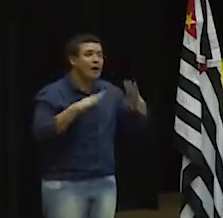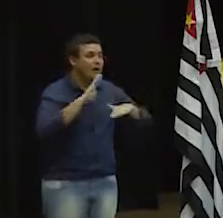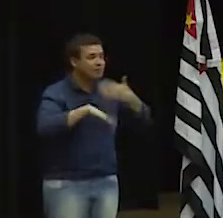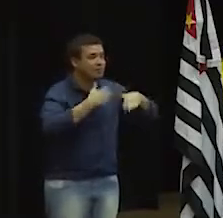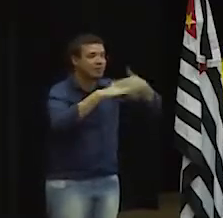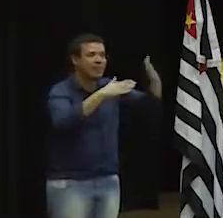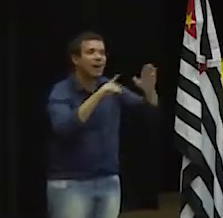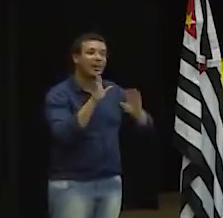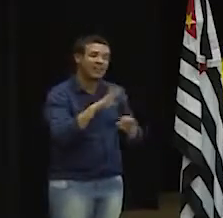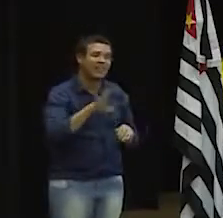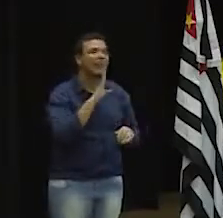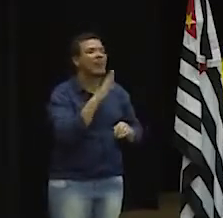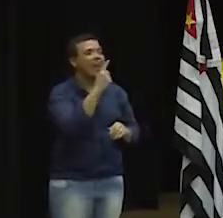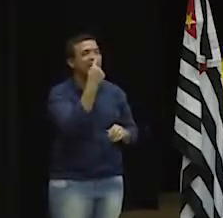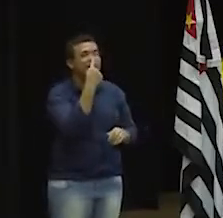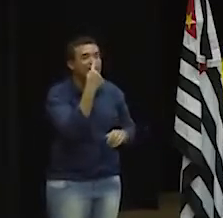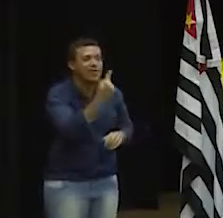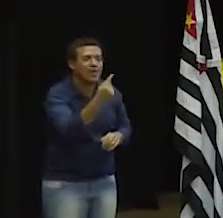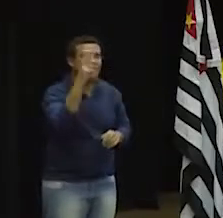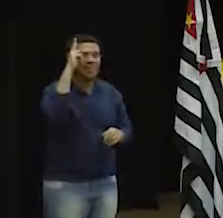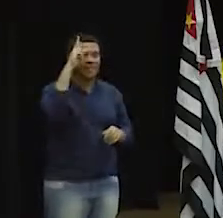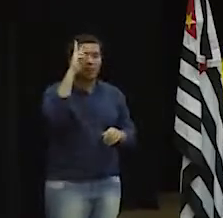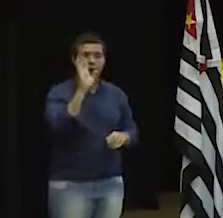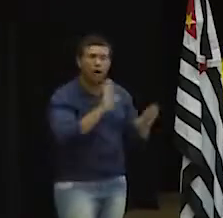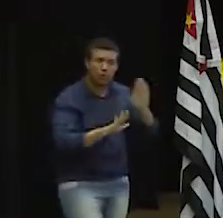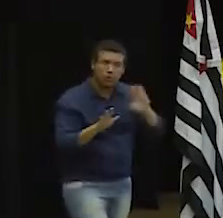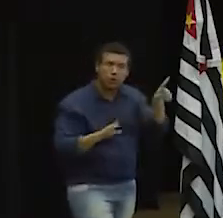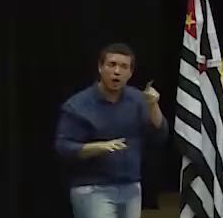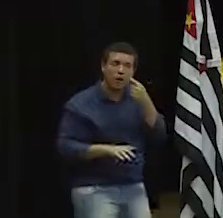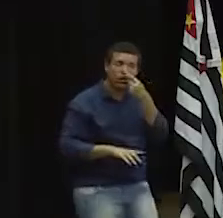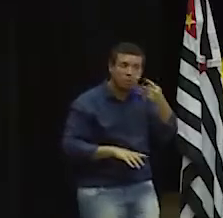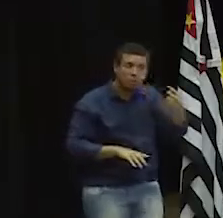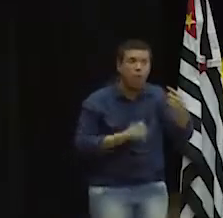Isso é normal do desenvolvimento. Toda criança conhece a história do Pinóquio.